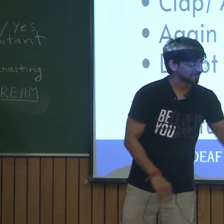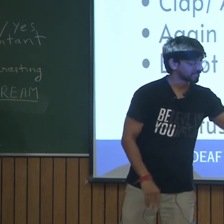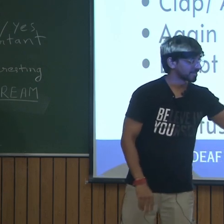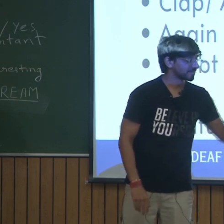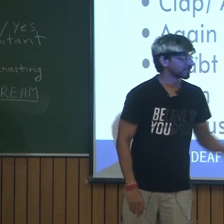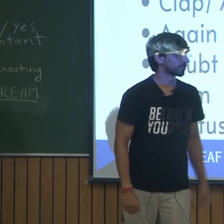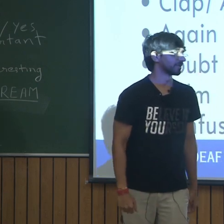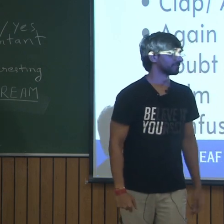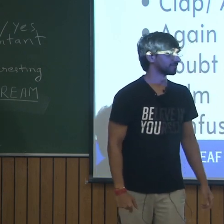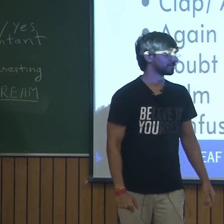आपका चेहरा देख के और रोएगा वो।